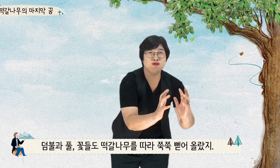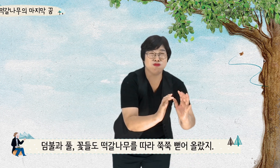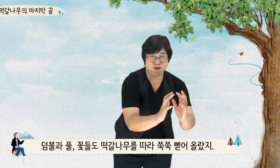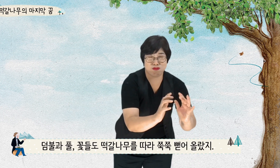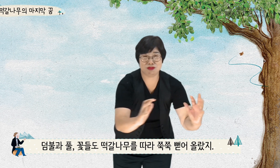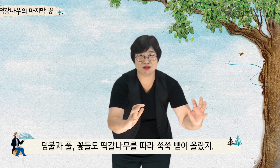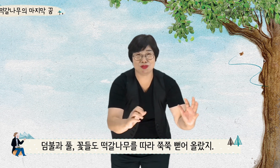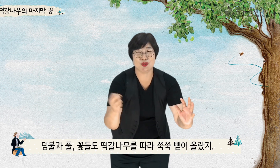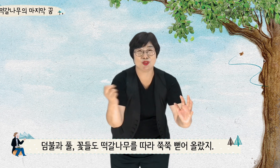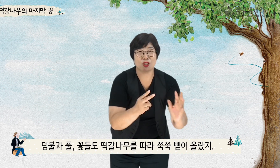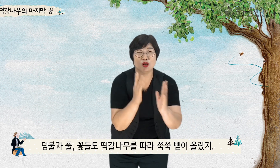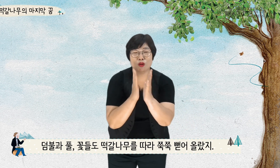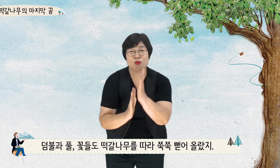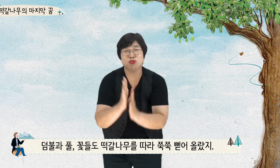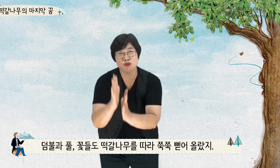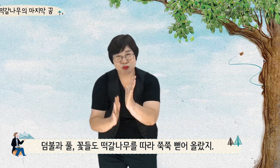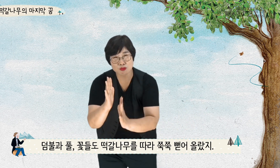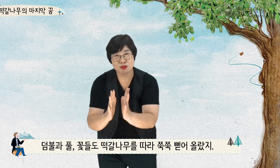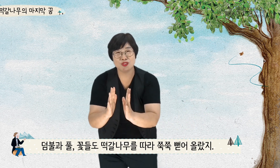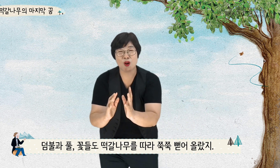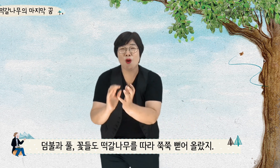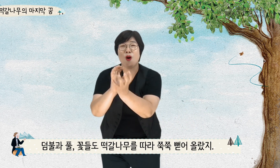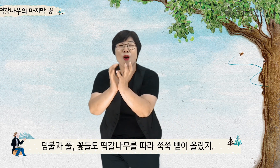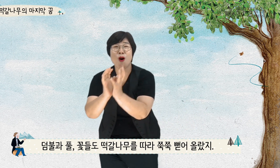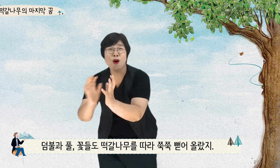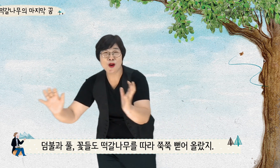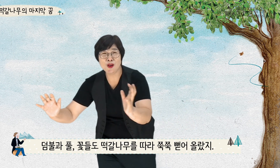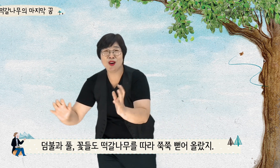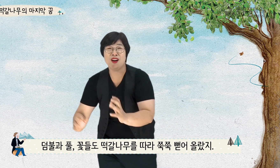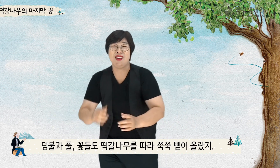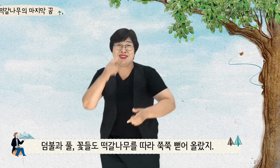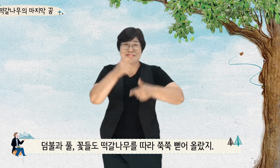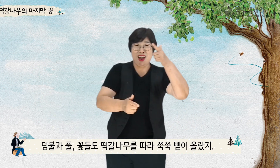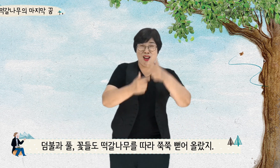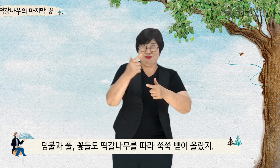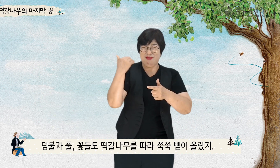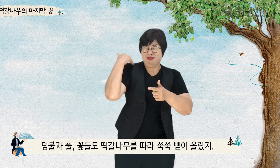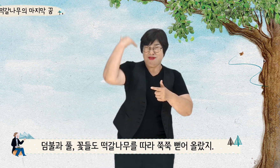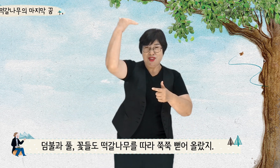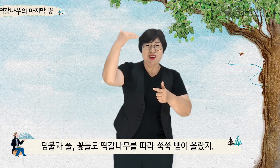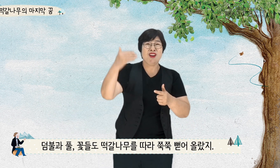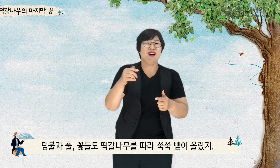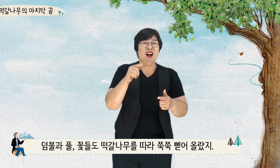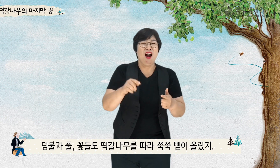덤불과 풀, 꽃들도 떡갈나무를 따라 쭉쭉 뻗어 올랐지.